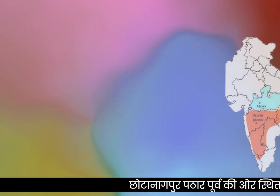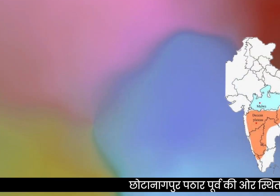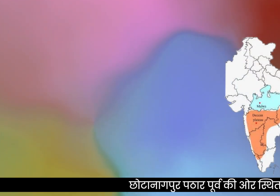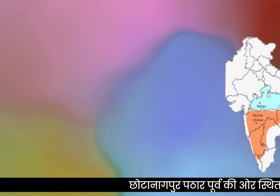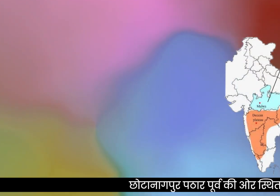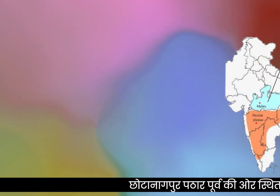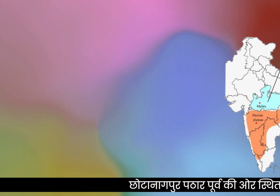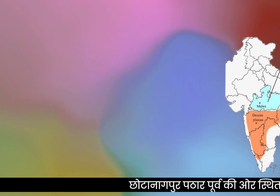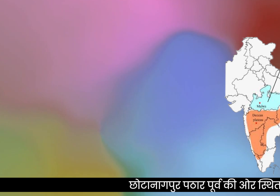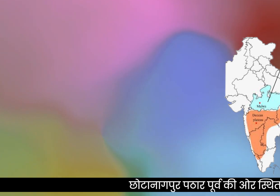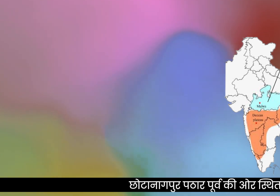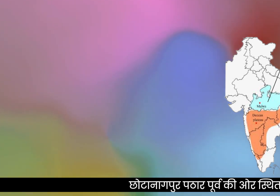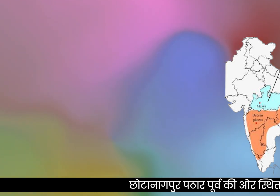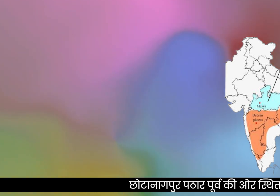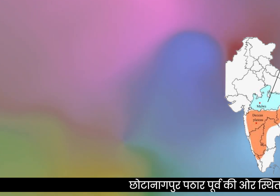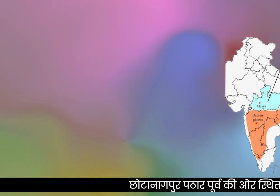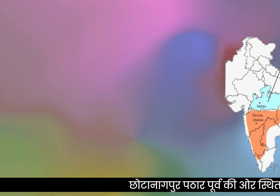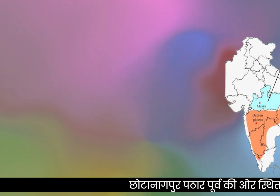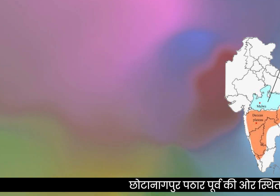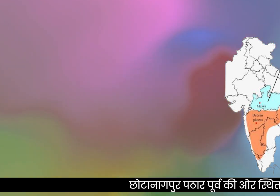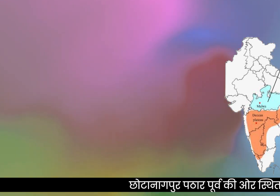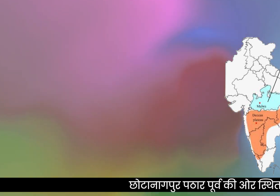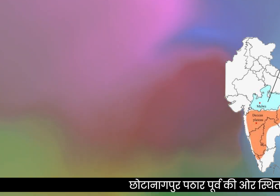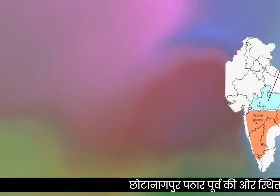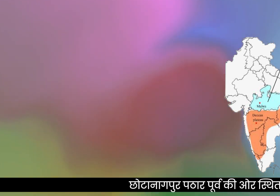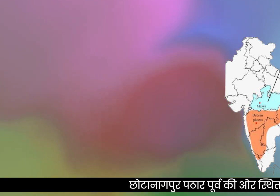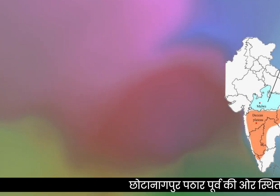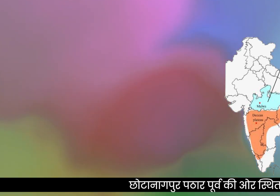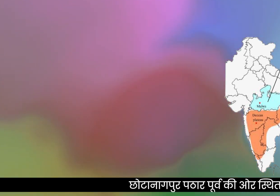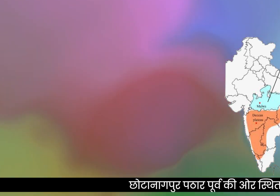छोटा नागपुर पठार पूर्व की ओर स्थित है।